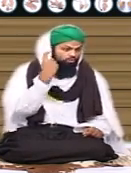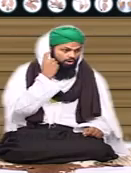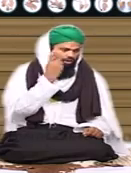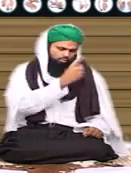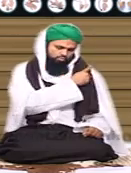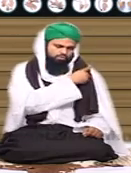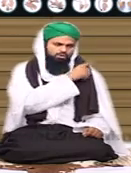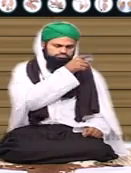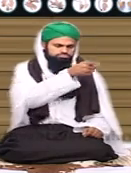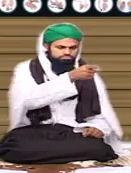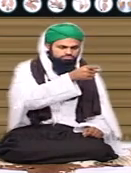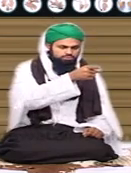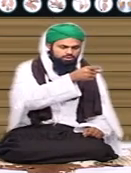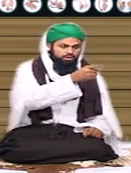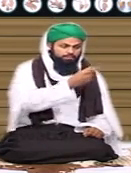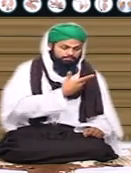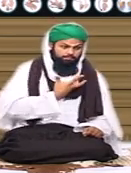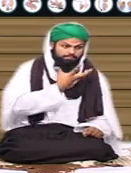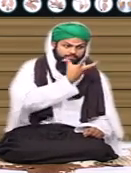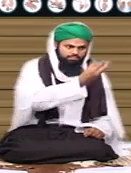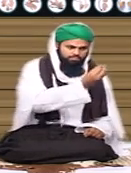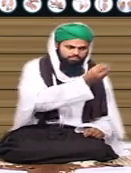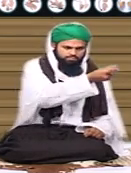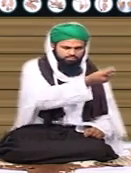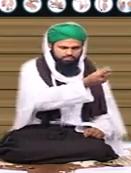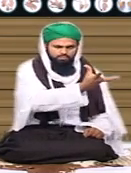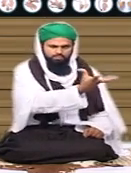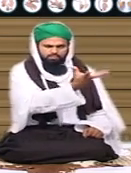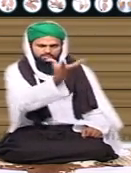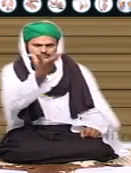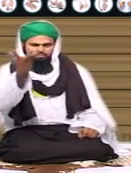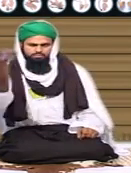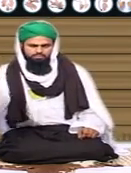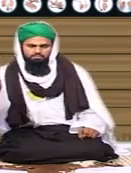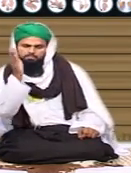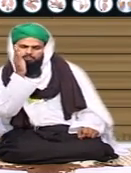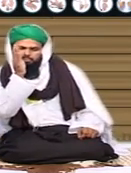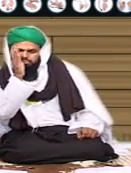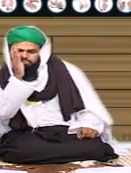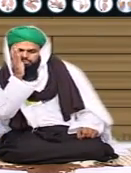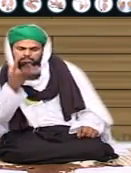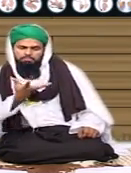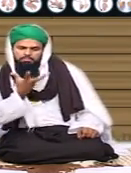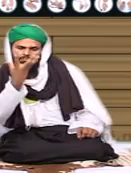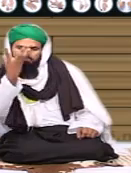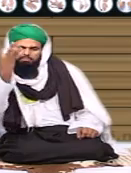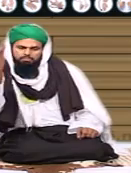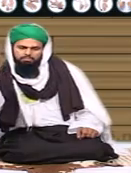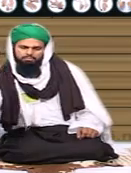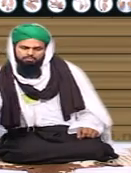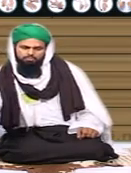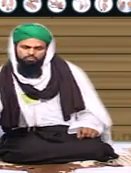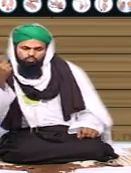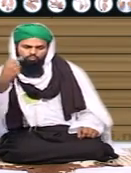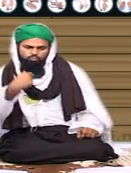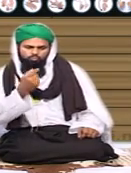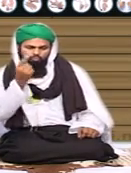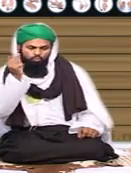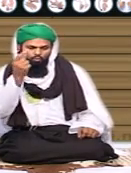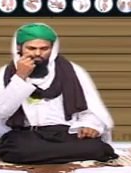سنی بھی نہ. پھر آپ نے جس کے بارے میں نے کہی تھی اس کو پھونکایا. عام طور پر ہمارے یہاں ہوتا ہے کہ اگر کسی